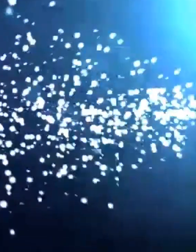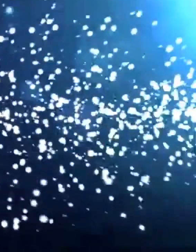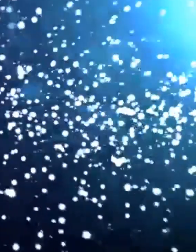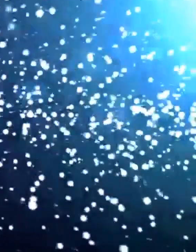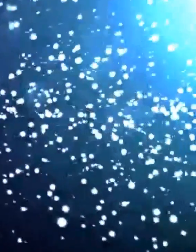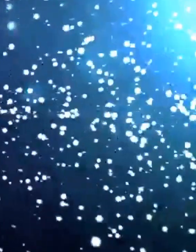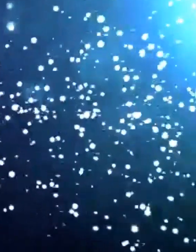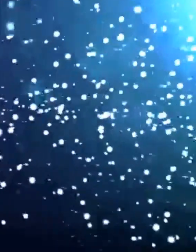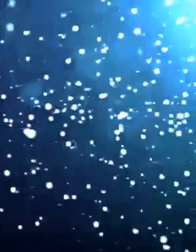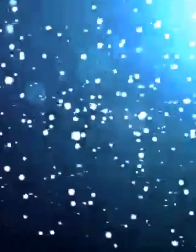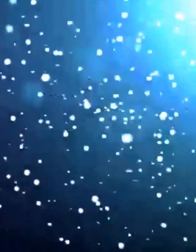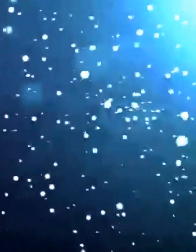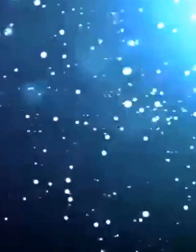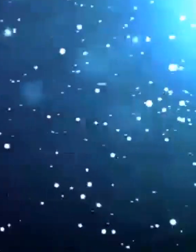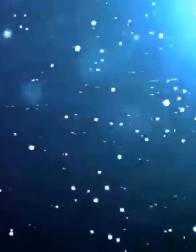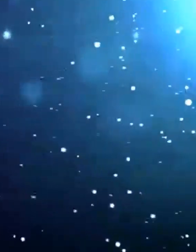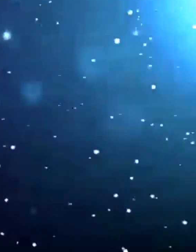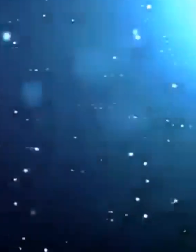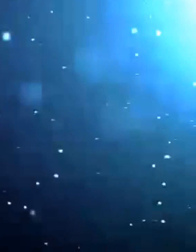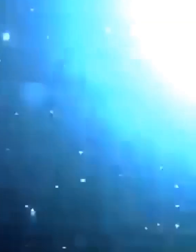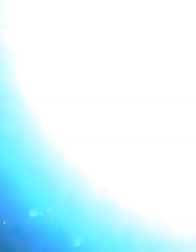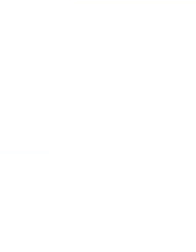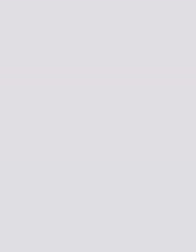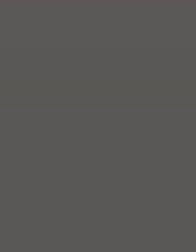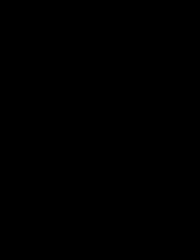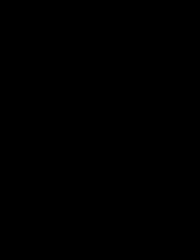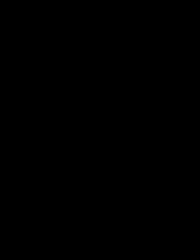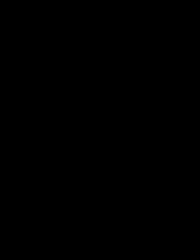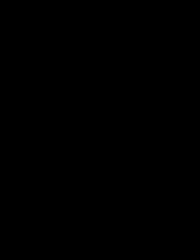aí e aí